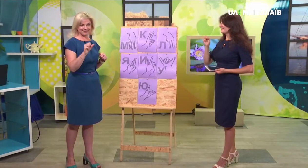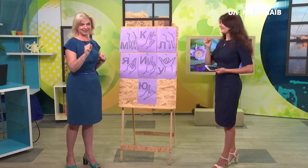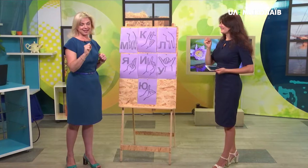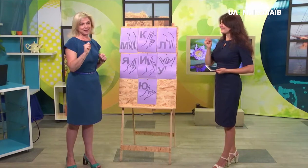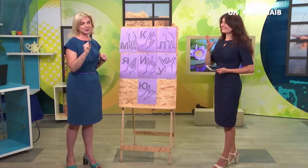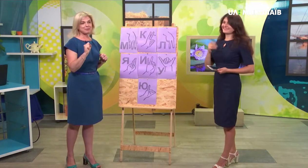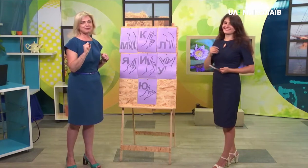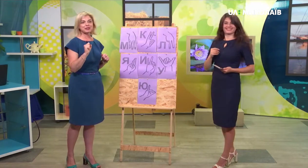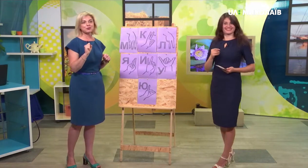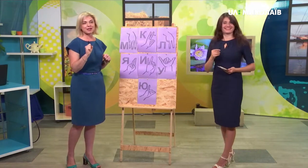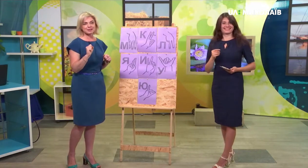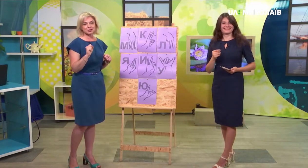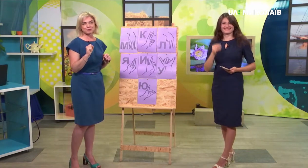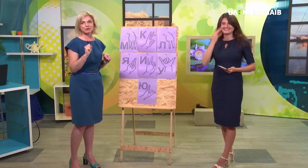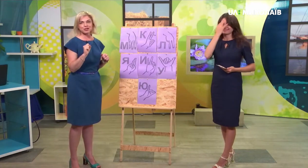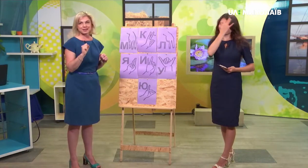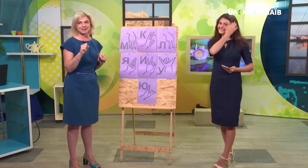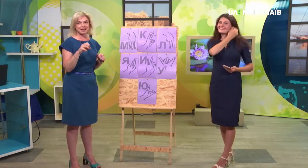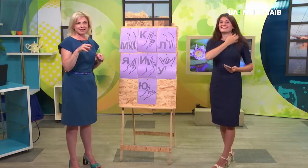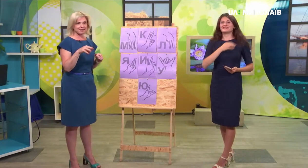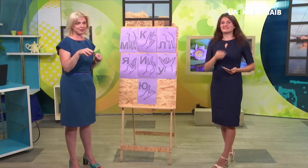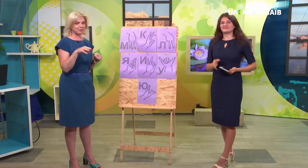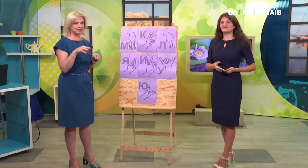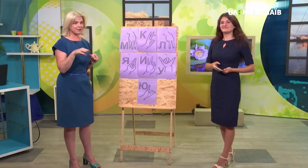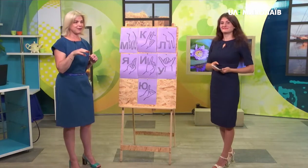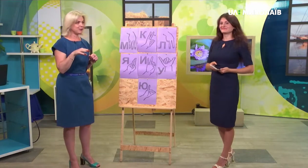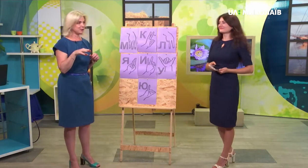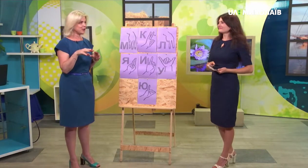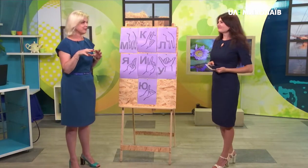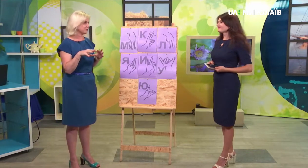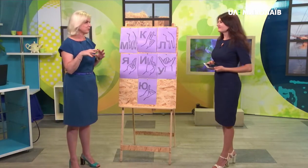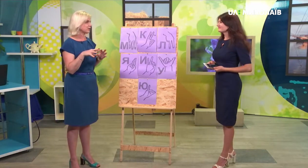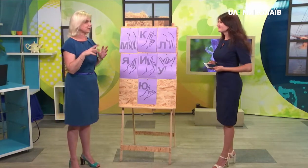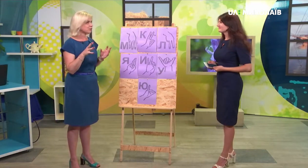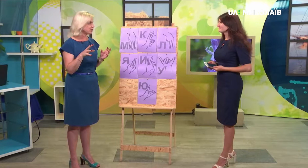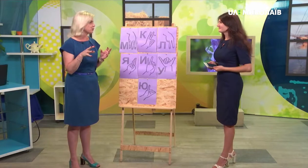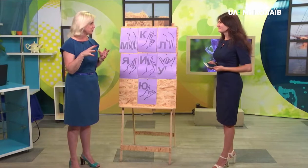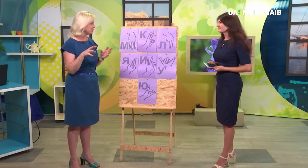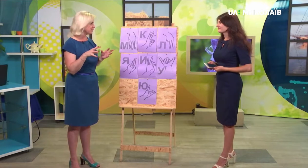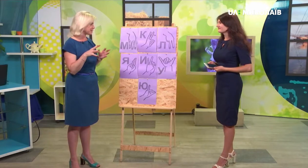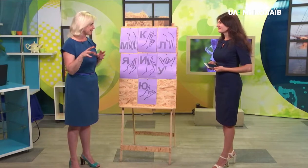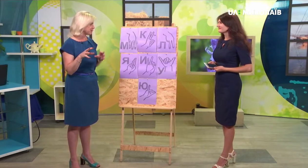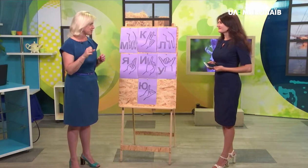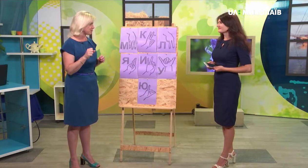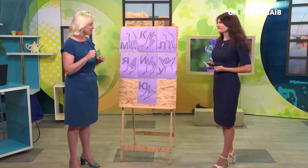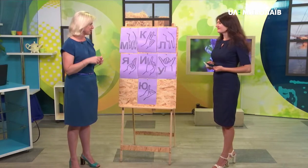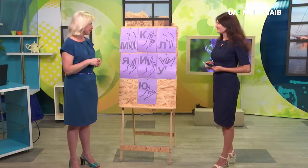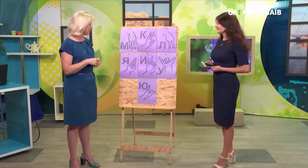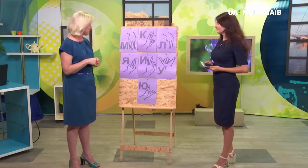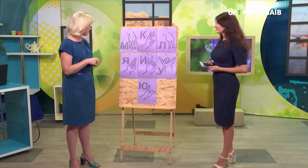так. Ну, треба потренуватися, щоб навчитися правильно і, ну, так, не швидко, но складно, щоб от получилось